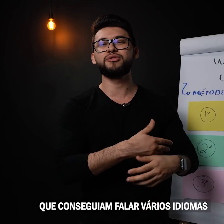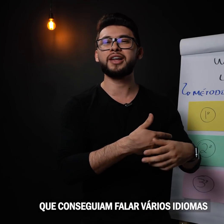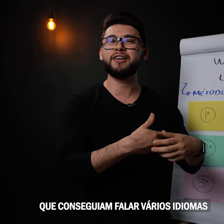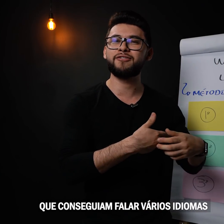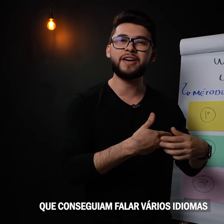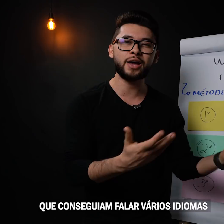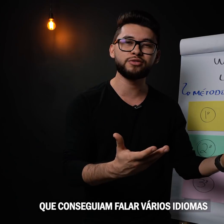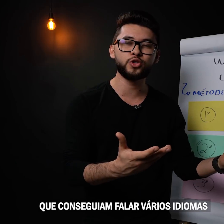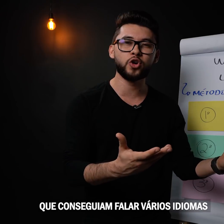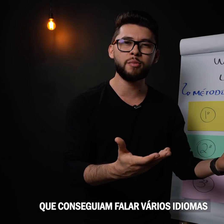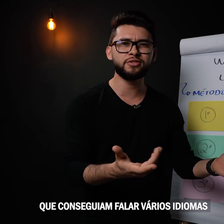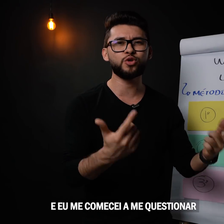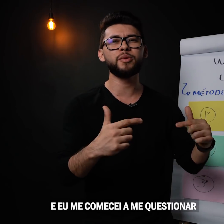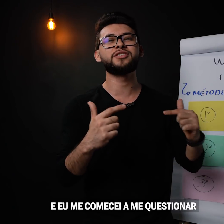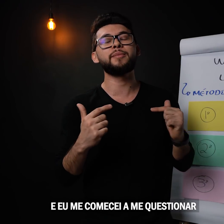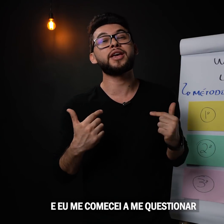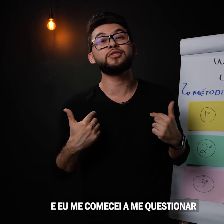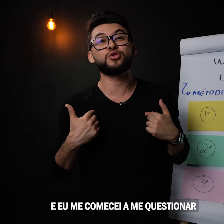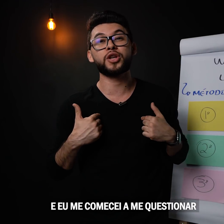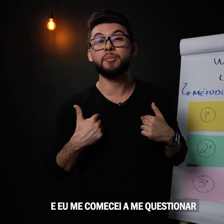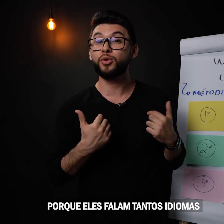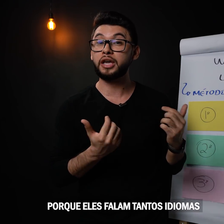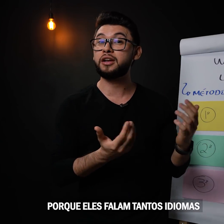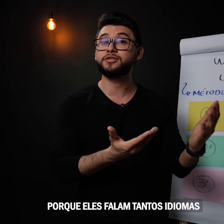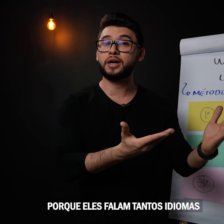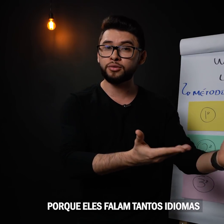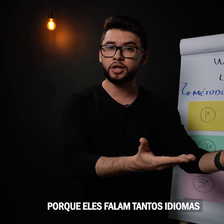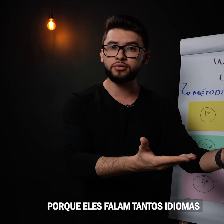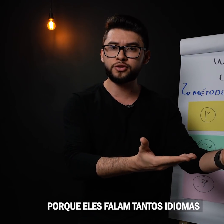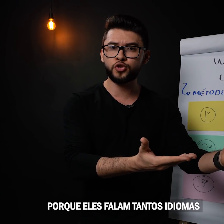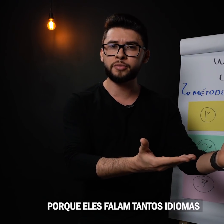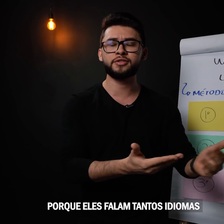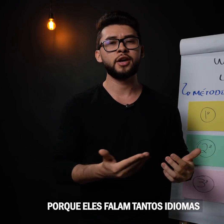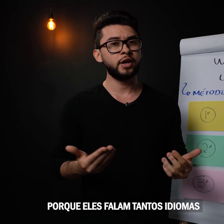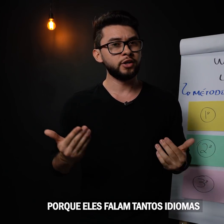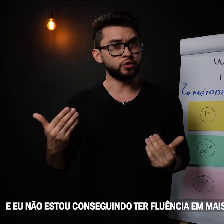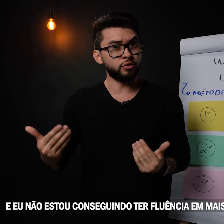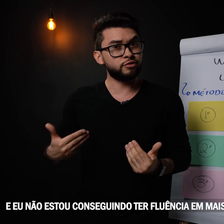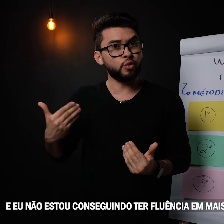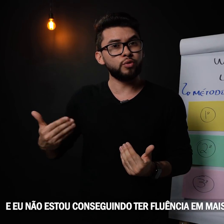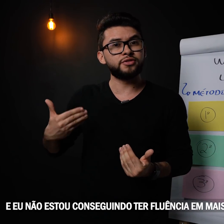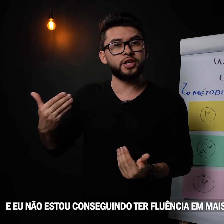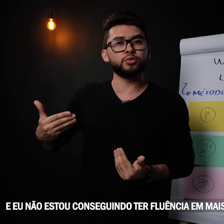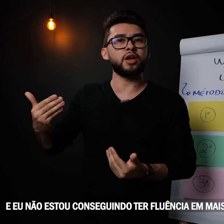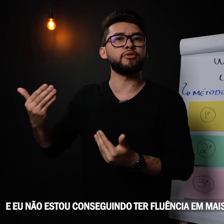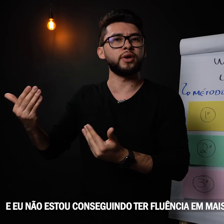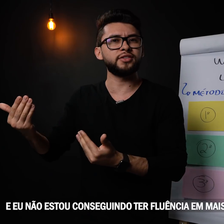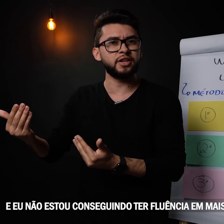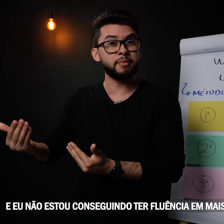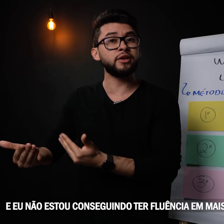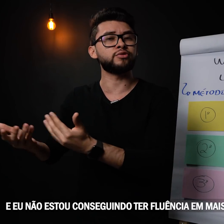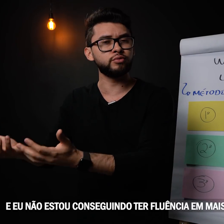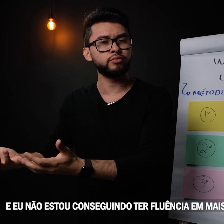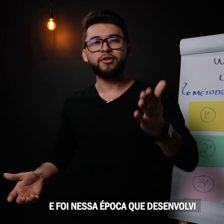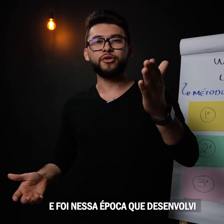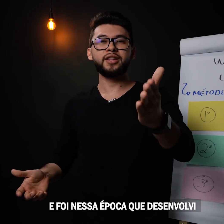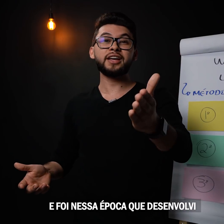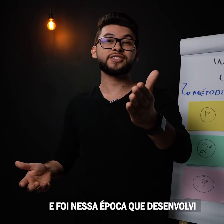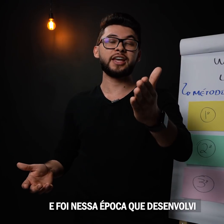falar vários idiomas e eu comecei a me questionar por que eles falam tantos idiomas e eu não estou conseguindo ter fluência em mais um. E foi nessa